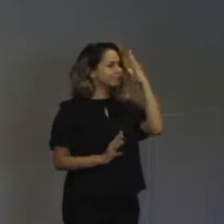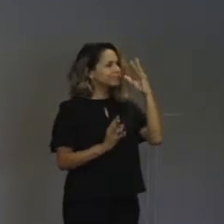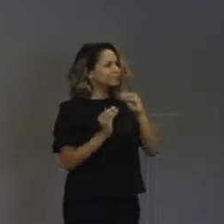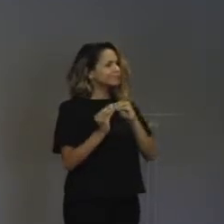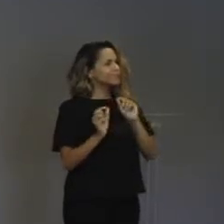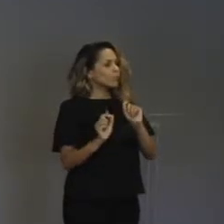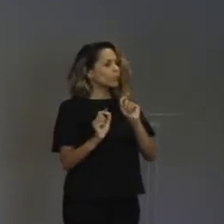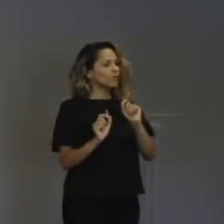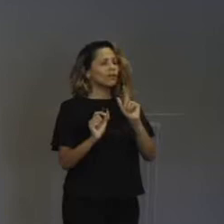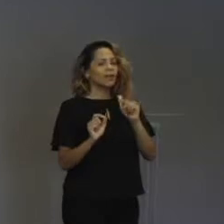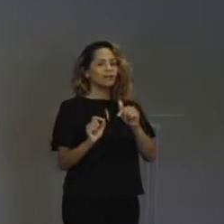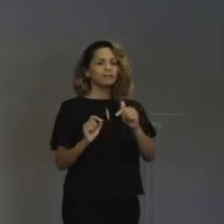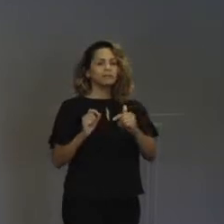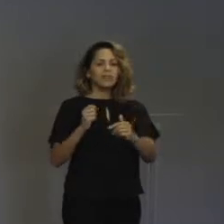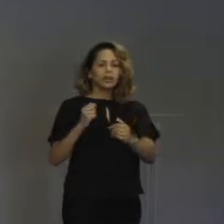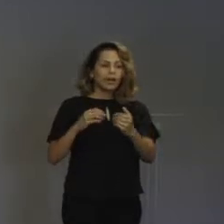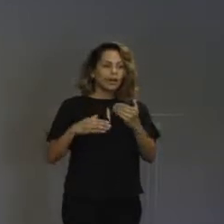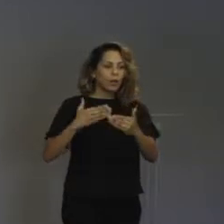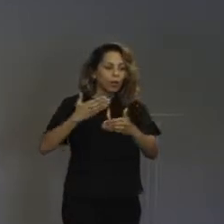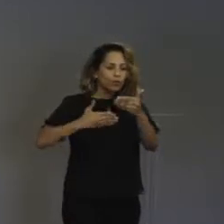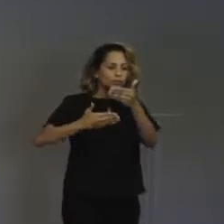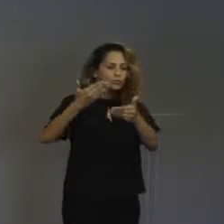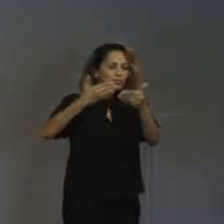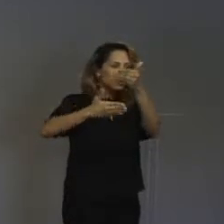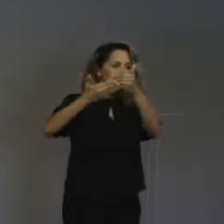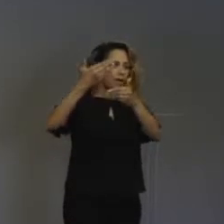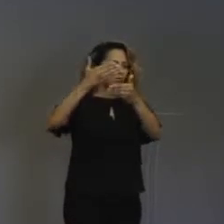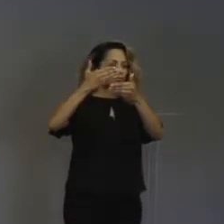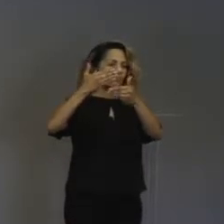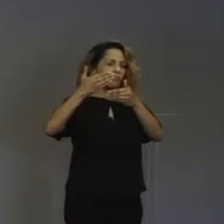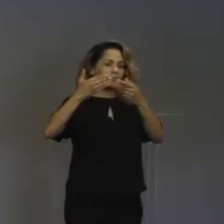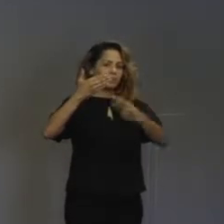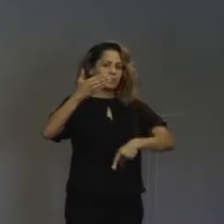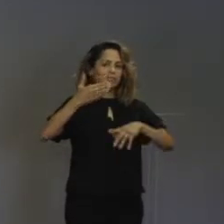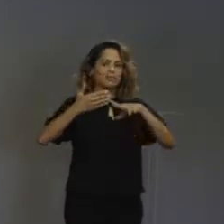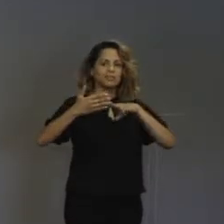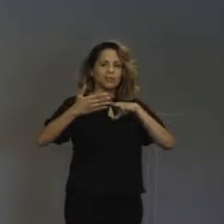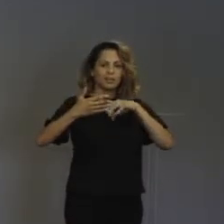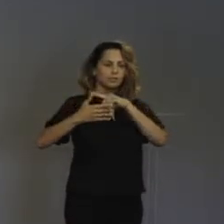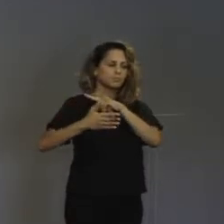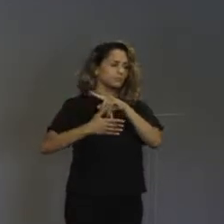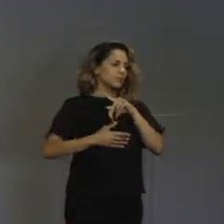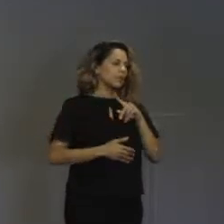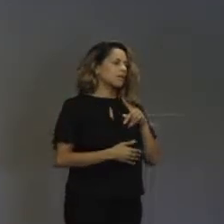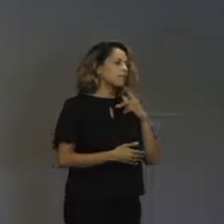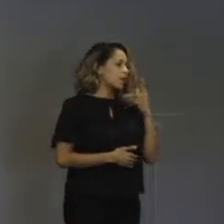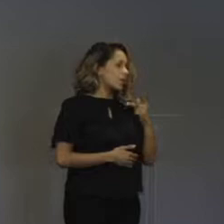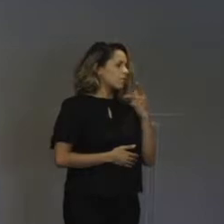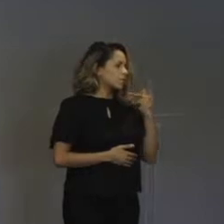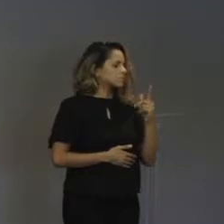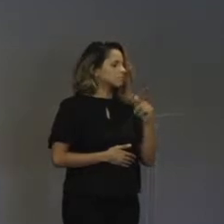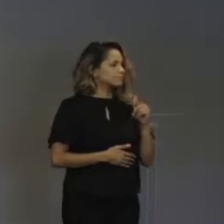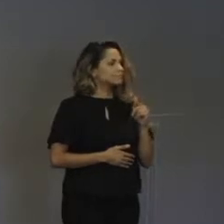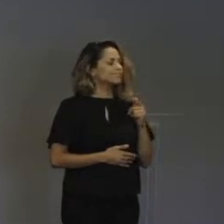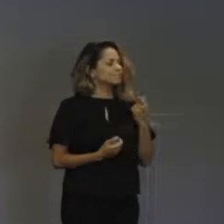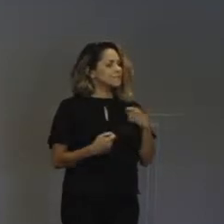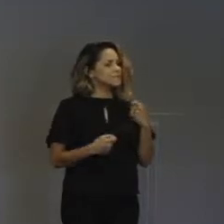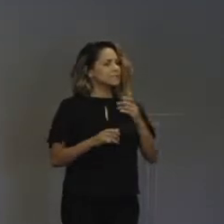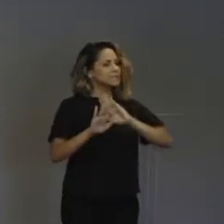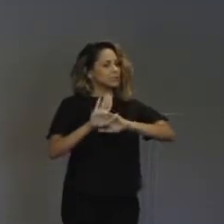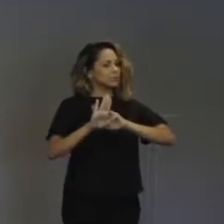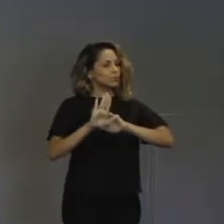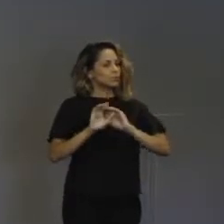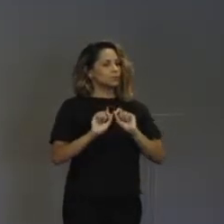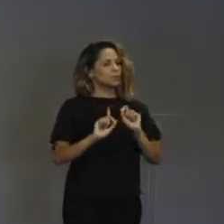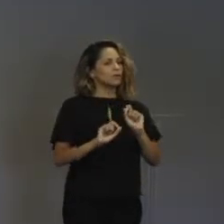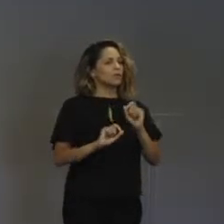da construção dessa cidade, que a Cainha falou tanto, ela tem que ser feita com empatia. E eu falei aqui do setor